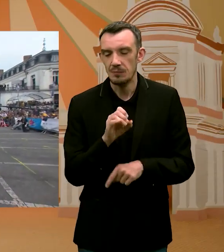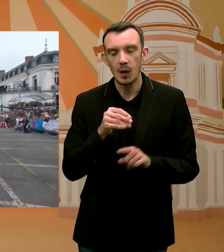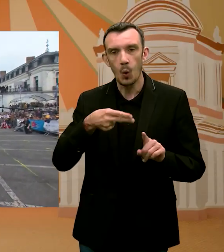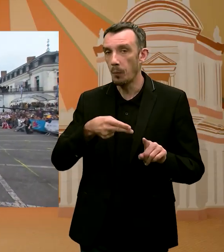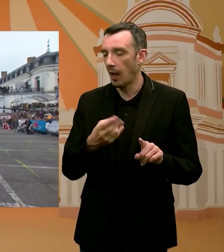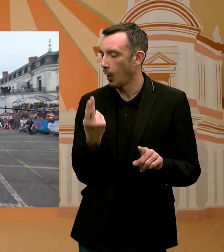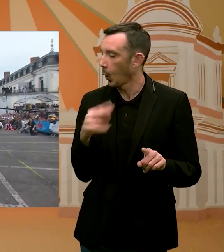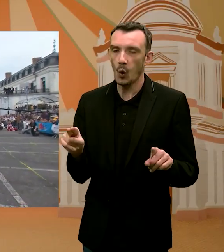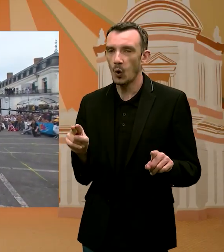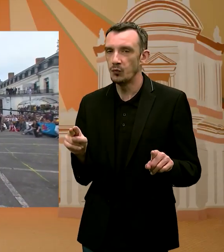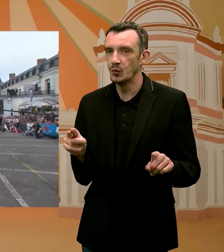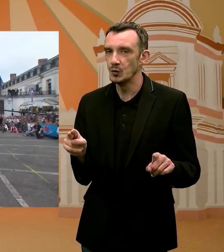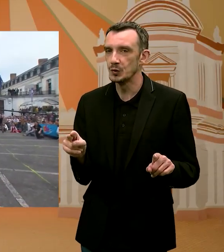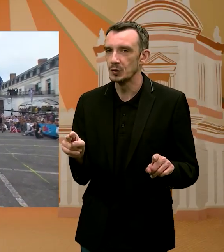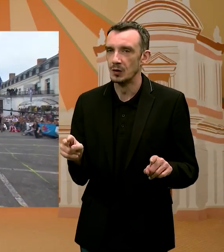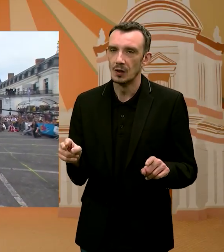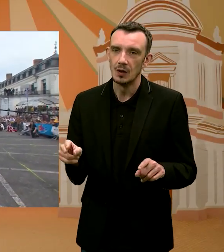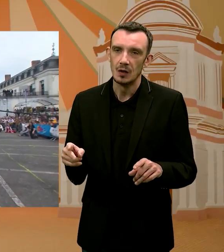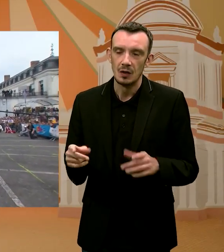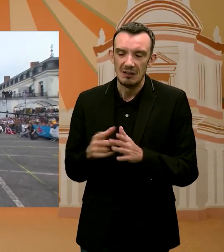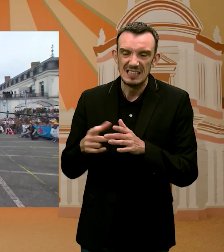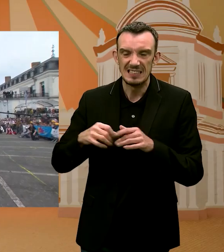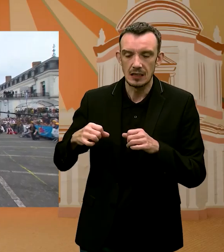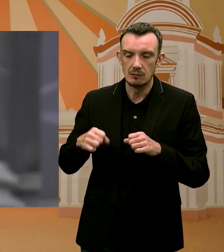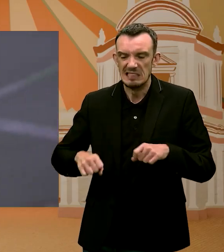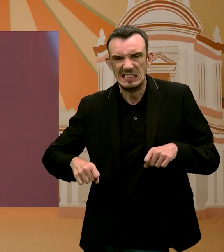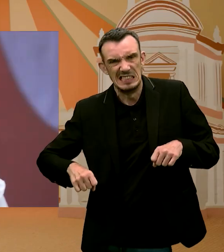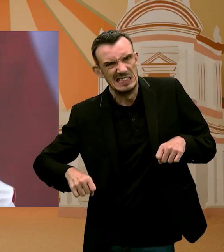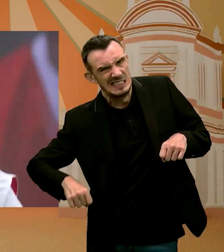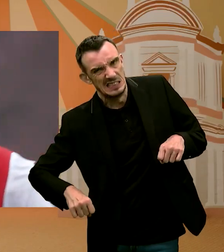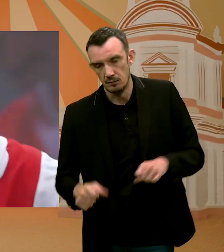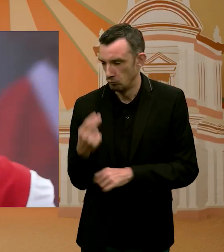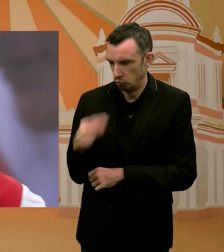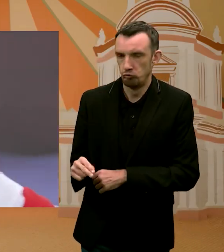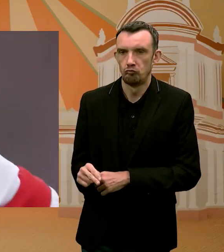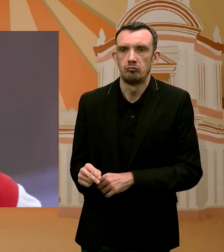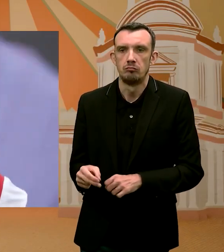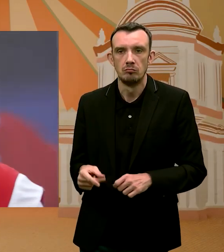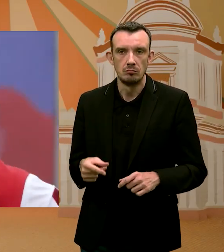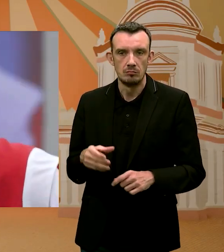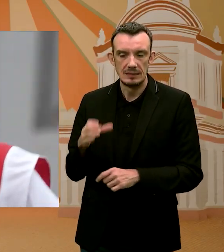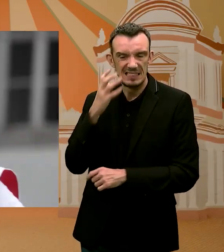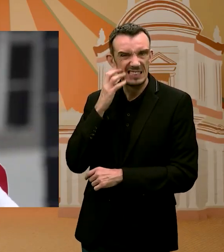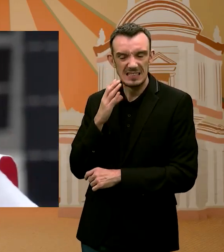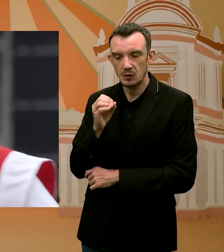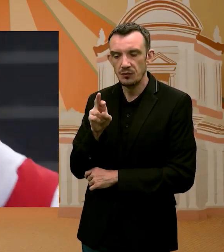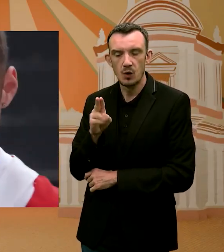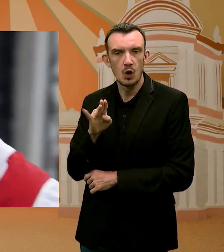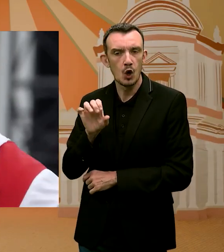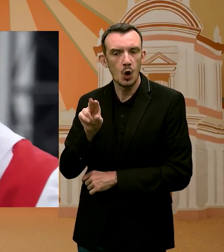il a été pris en début de génuflexion et je pense qu'il a senti que contre Christophe Corbiot, une génuflexion, c'est peut-être pas le meilleur endroit. Et il a,